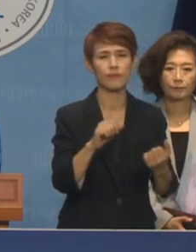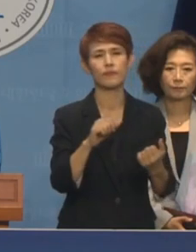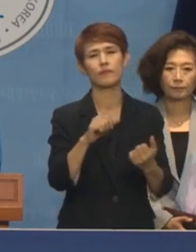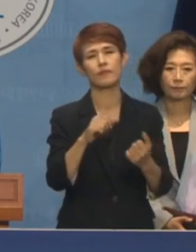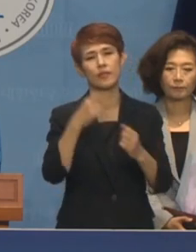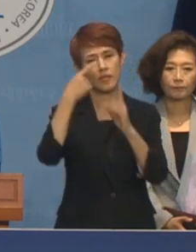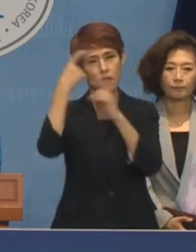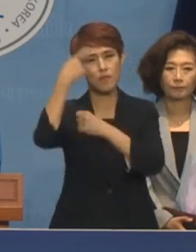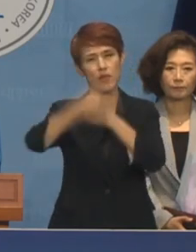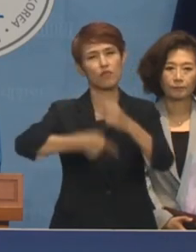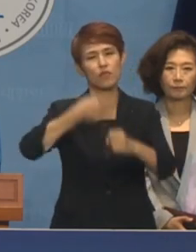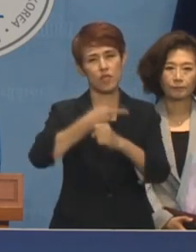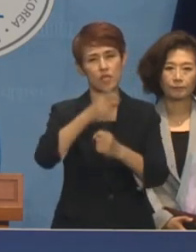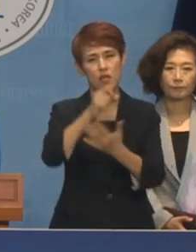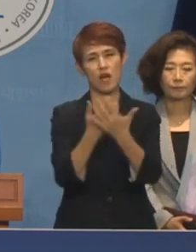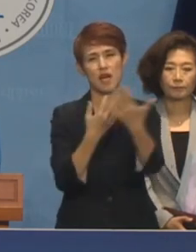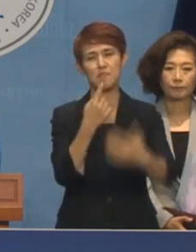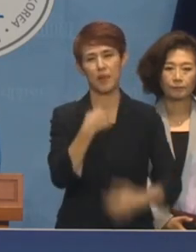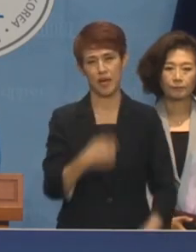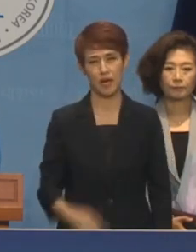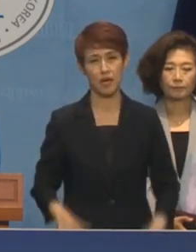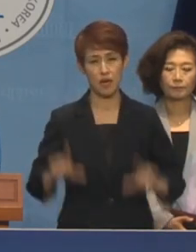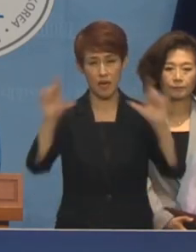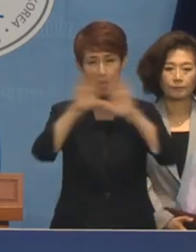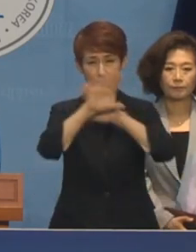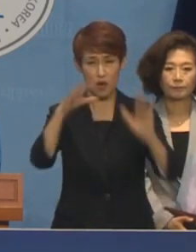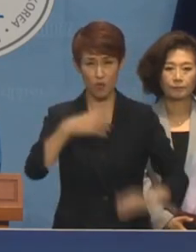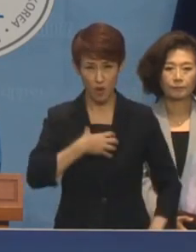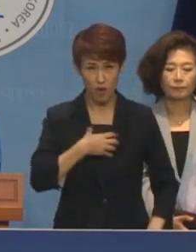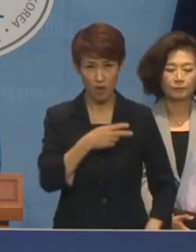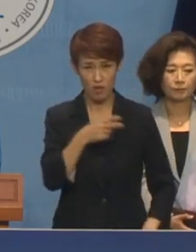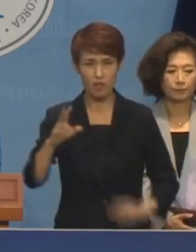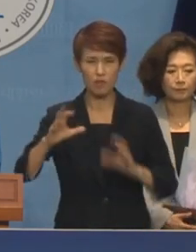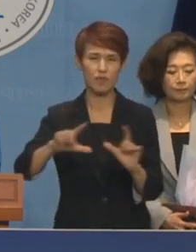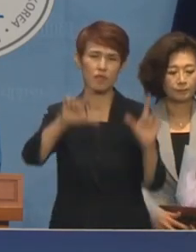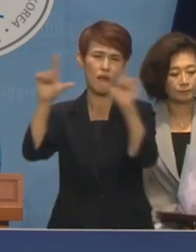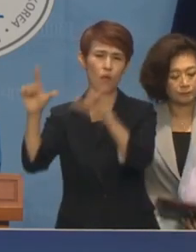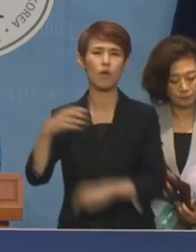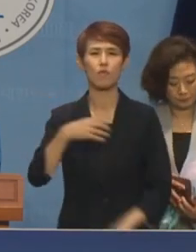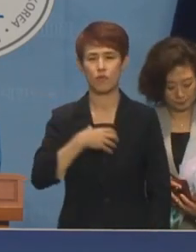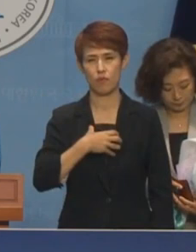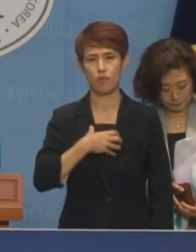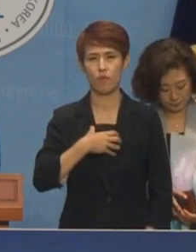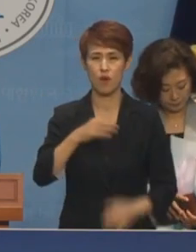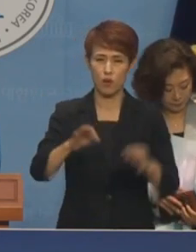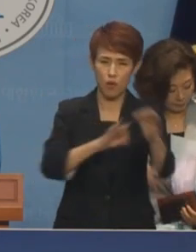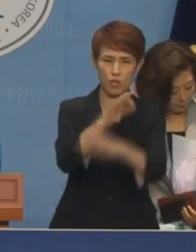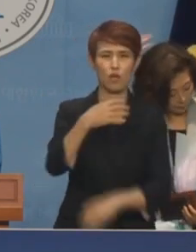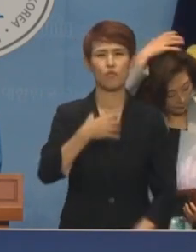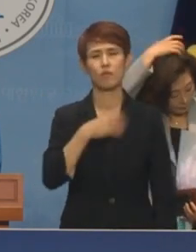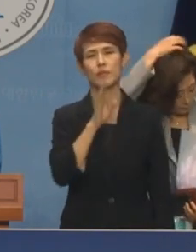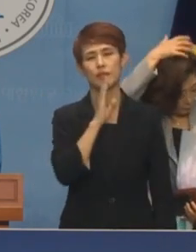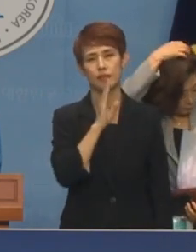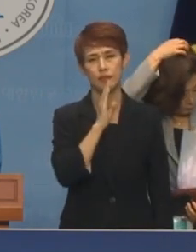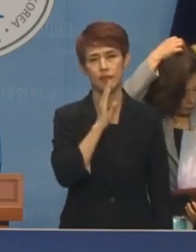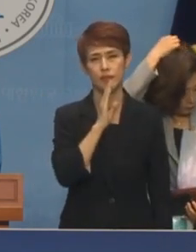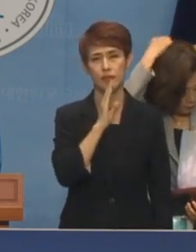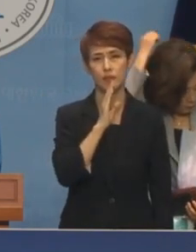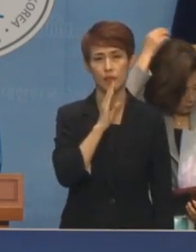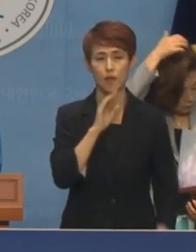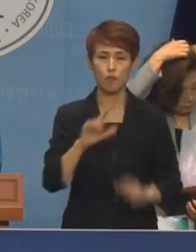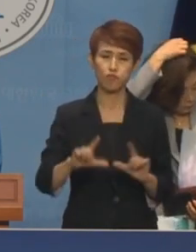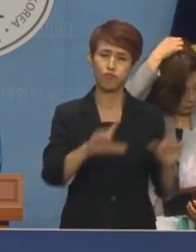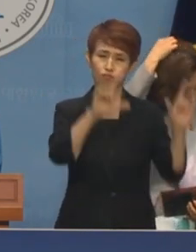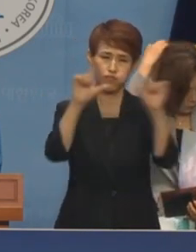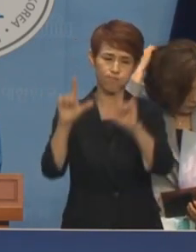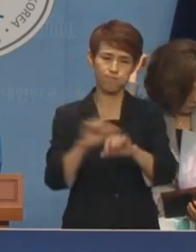열렸습니다. 기후위기는 곧 민생의 위기이자 삶의 위기 그리고 경제 위기입니다. 우리의 평범한